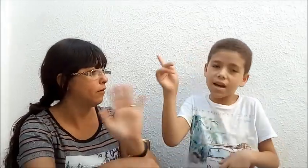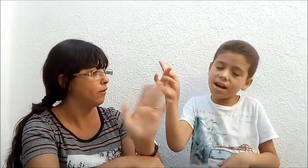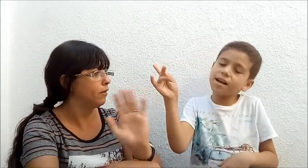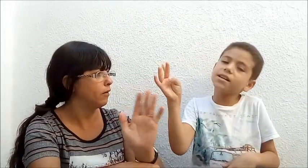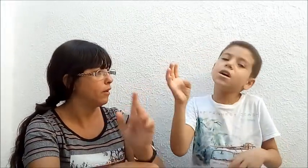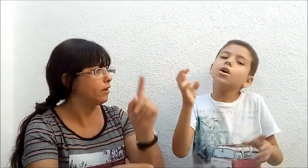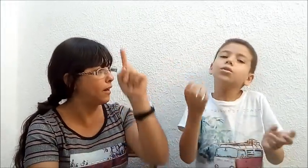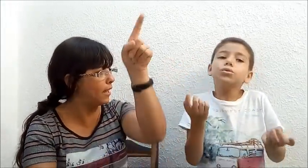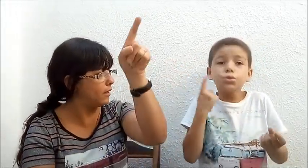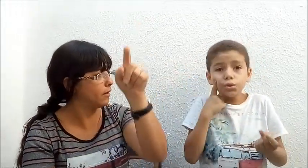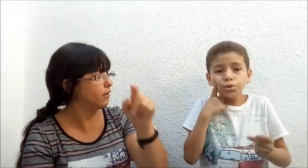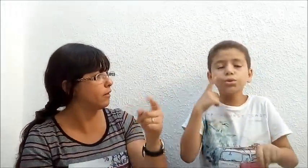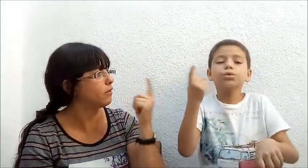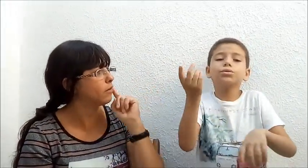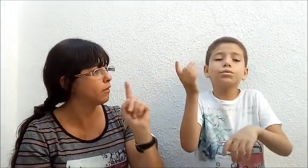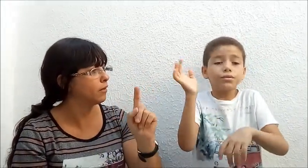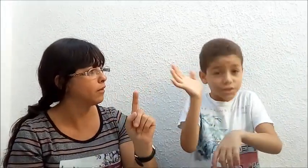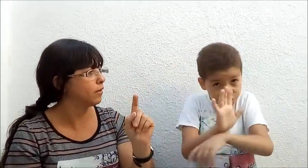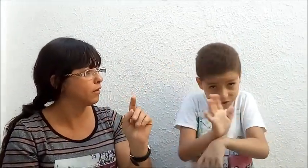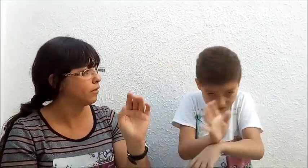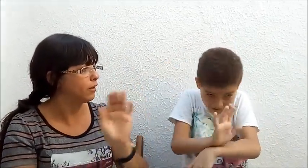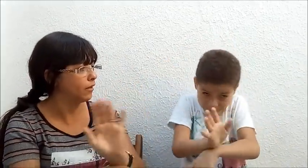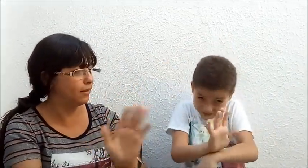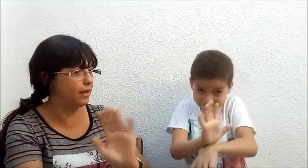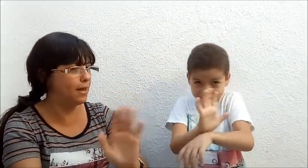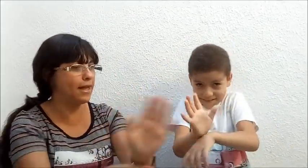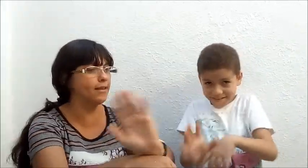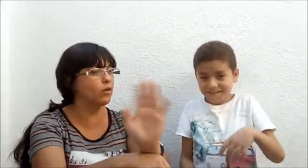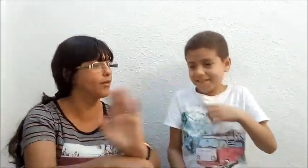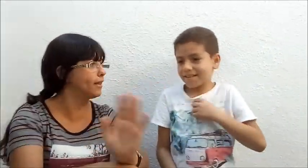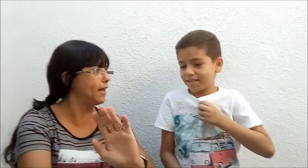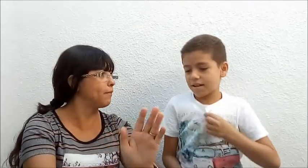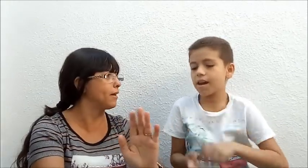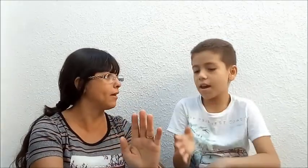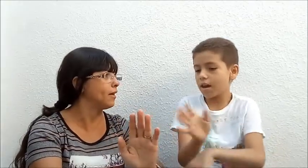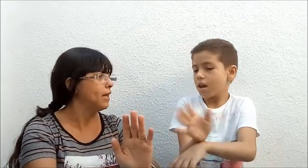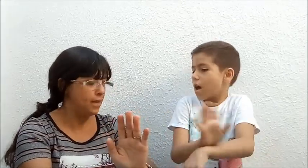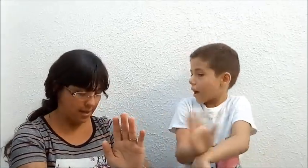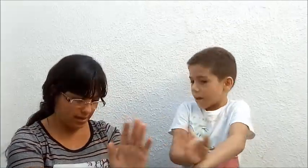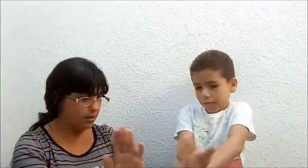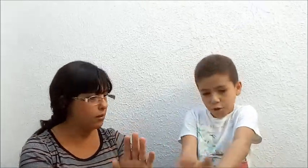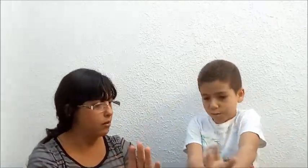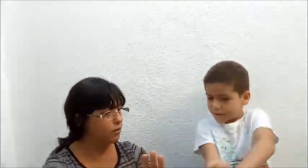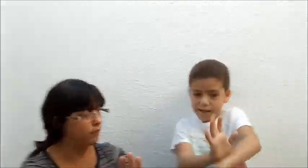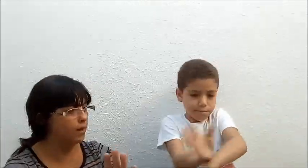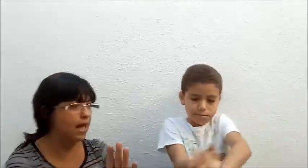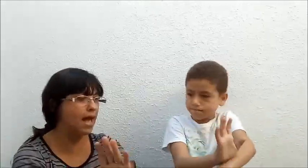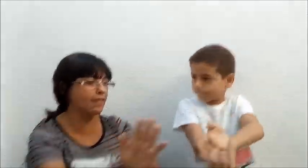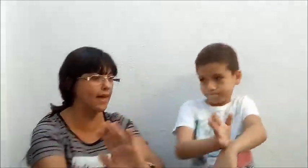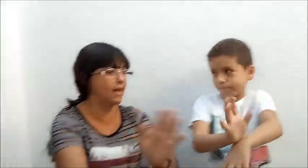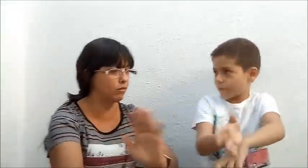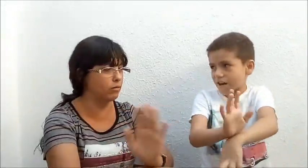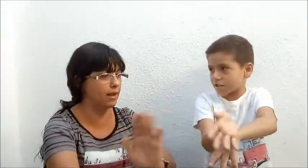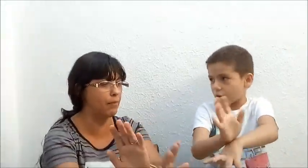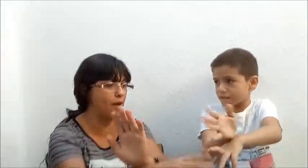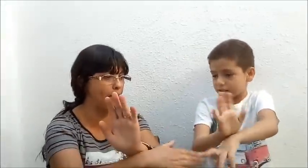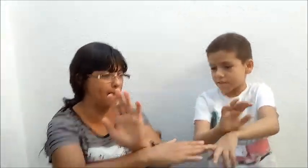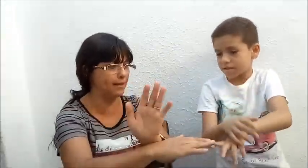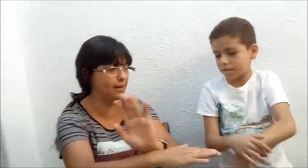lá no shopping. É, cinema. Cine, assim é sinal de cinema. Aqui é filme cinema. sério? Vai com a mão aberta.